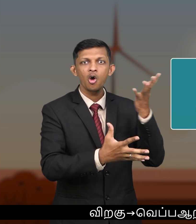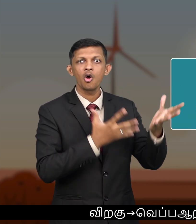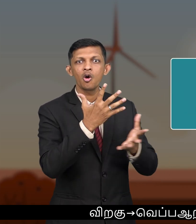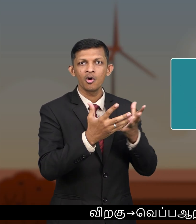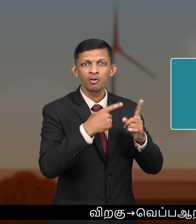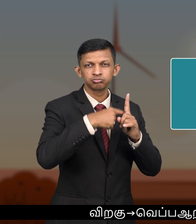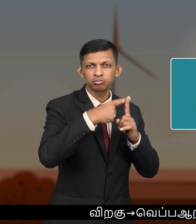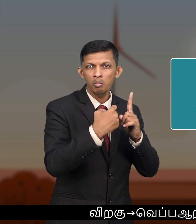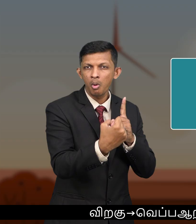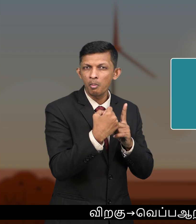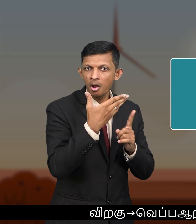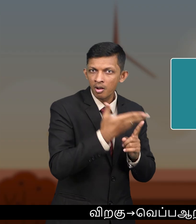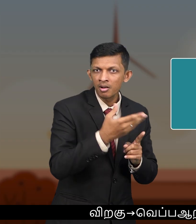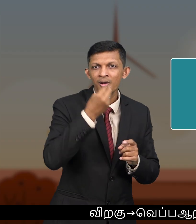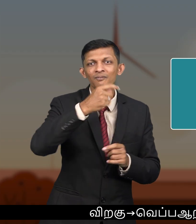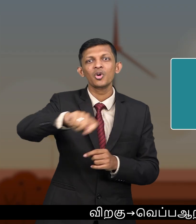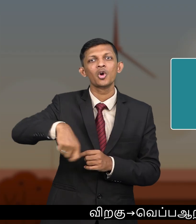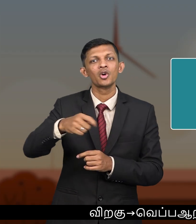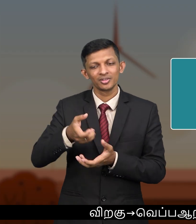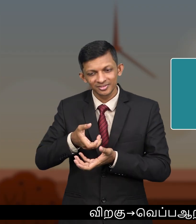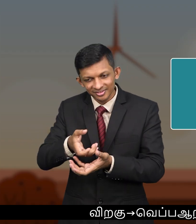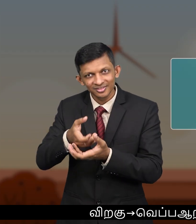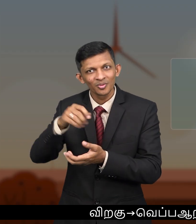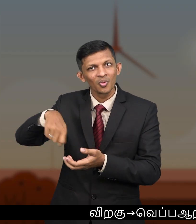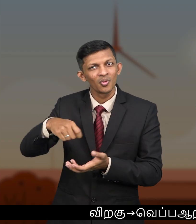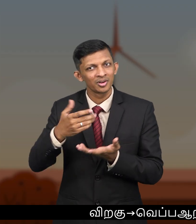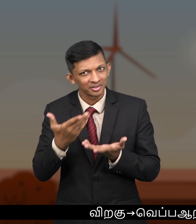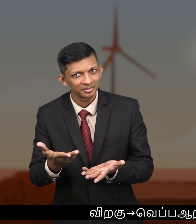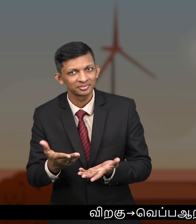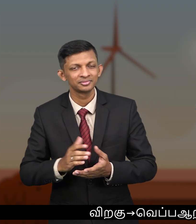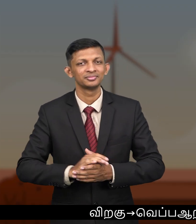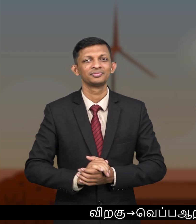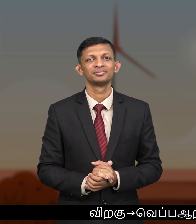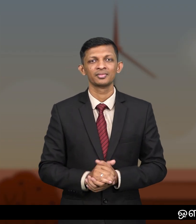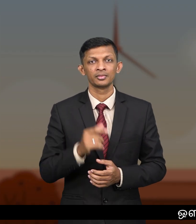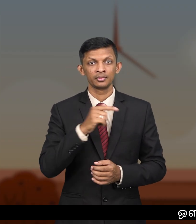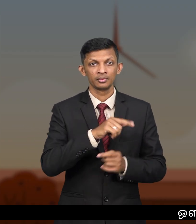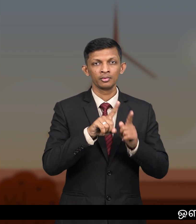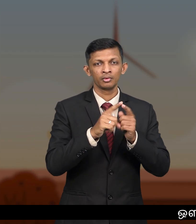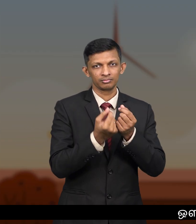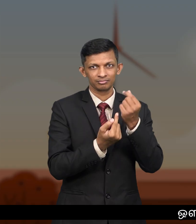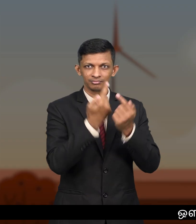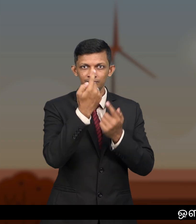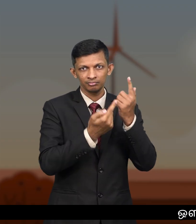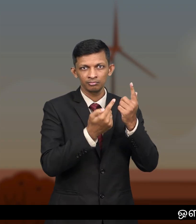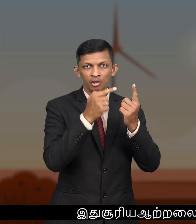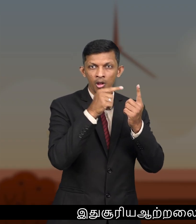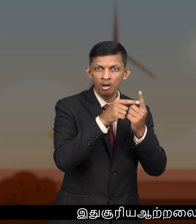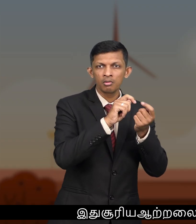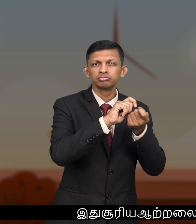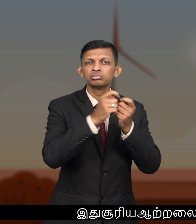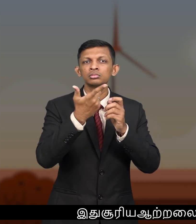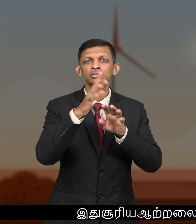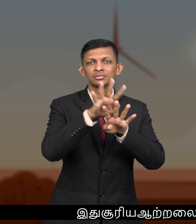அதாவது உணவு சமைப்பதற்கு. ஒளிச்சேர்க்கை.